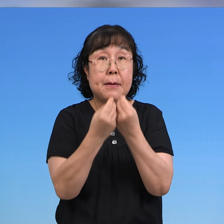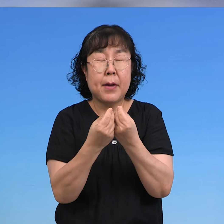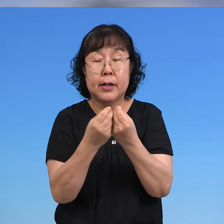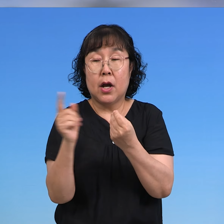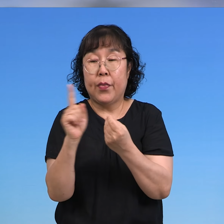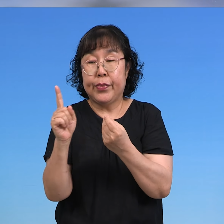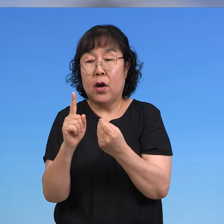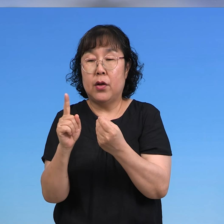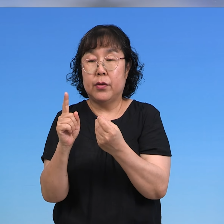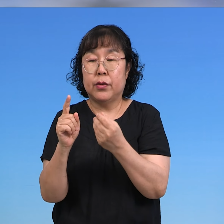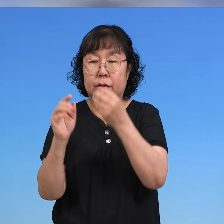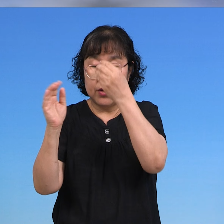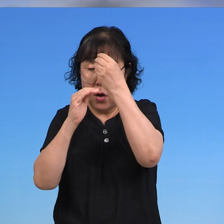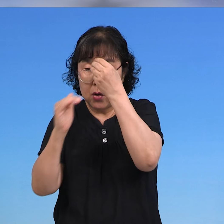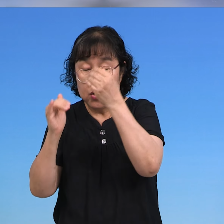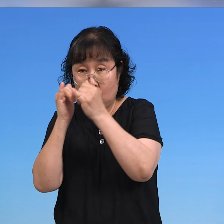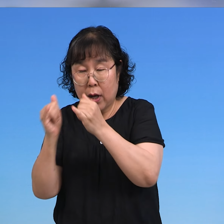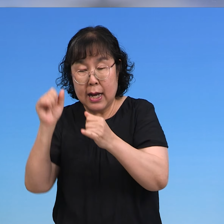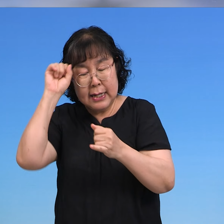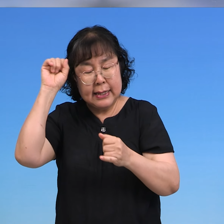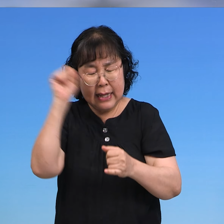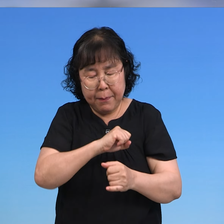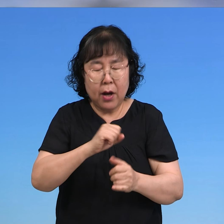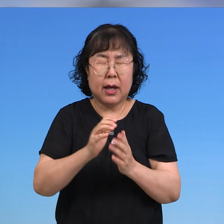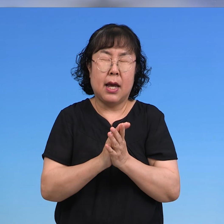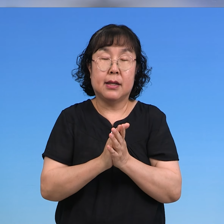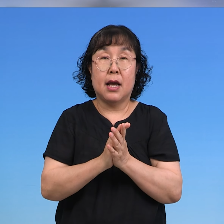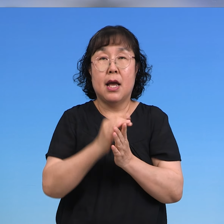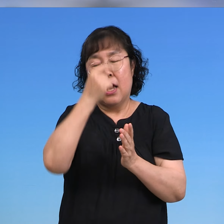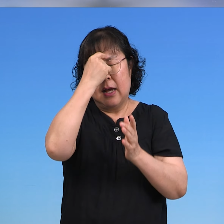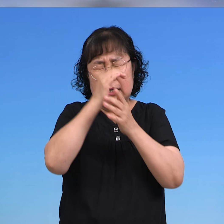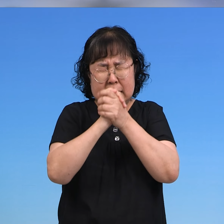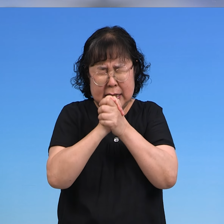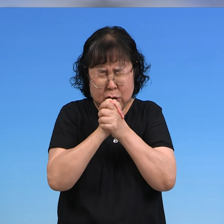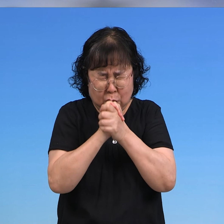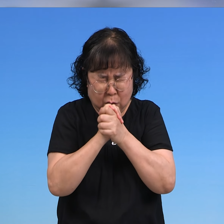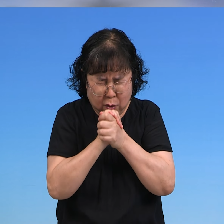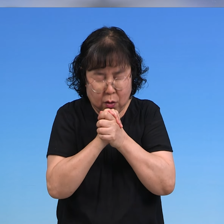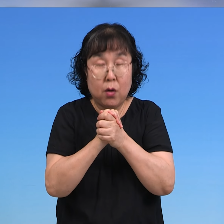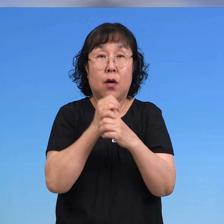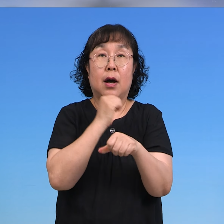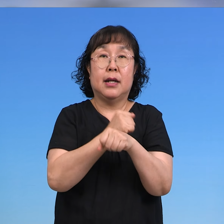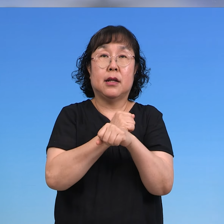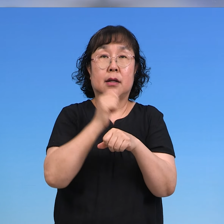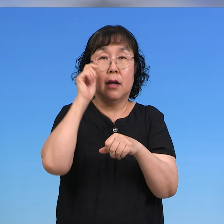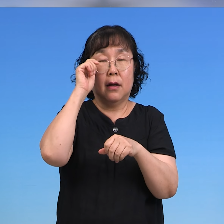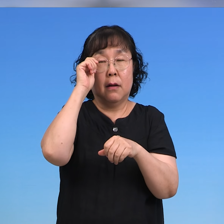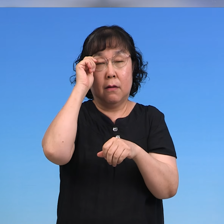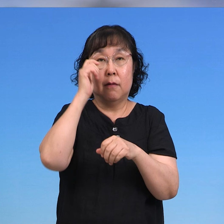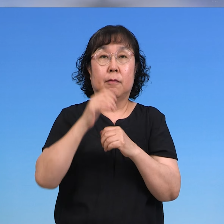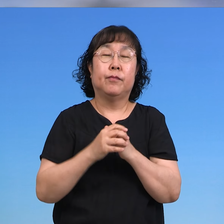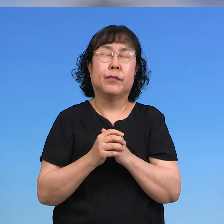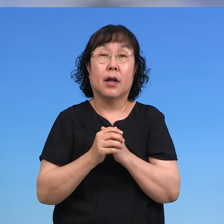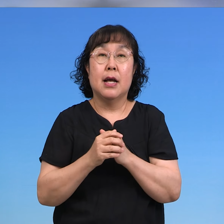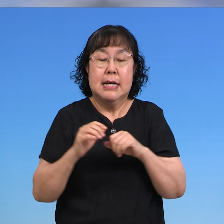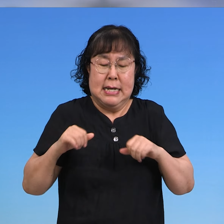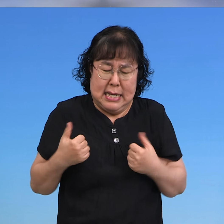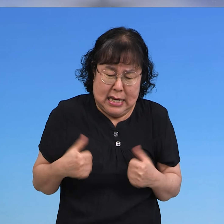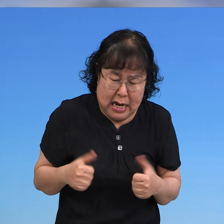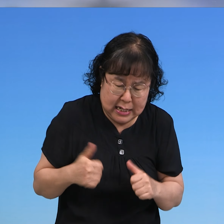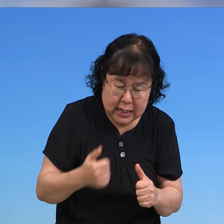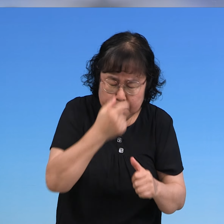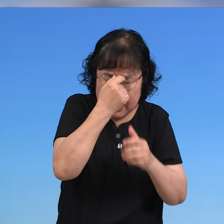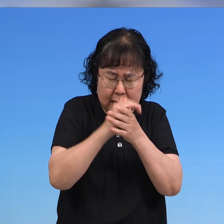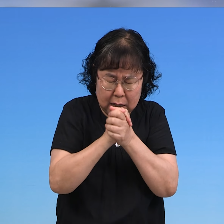어떤 성도님이 이제 새벽에 나오셔가지고 새벽기도 오셔가지고 막 뜨겁게 그날 유난히 기도가 터졌어요. 그래서 이제 막